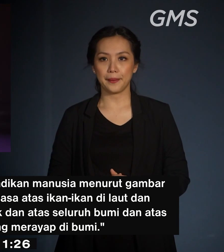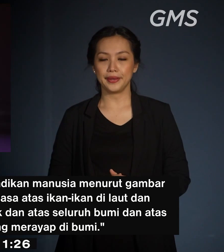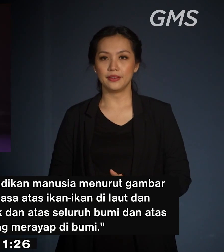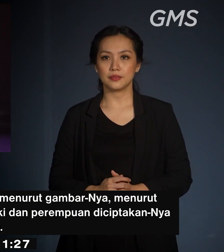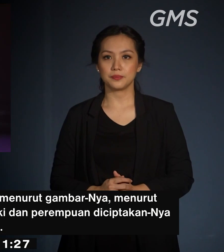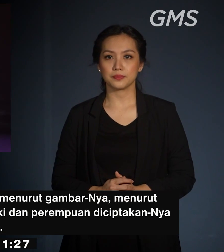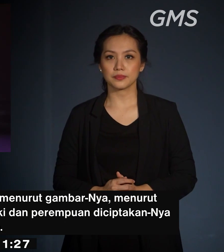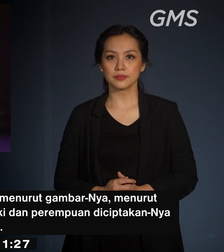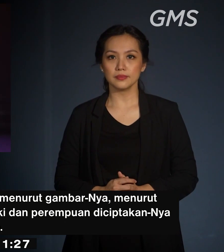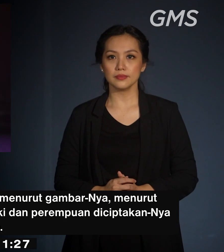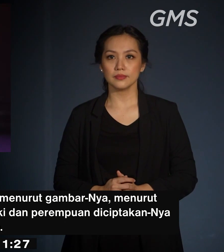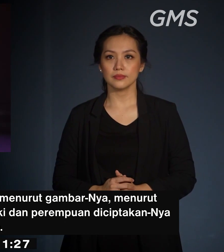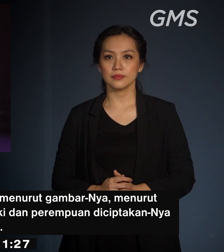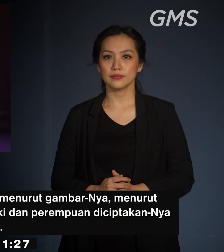bumi.